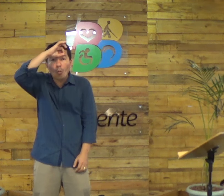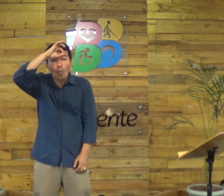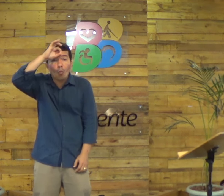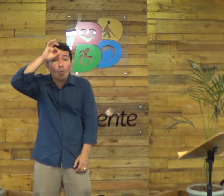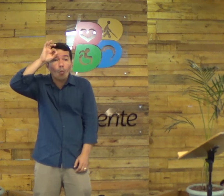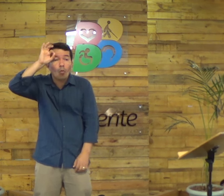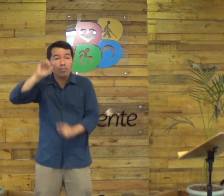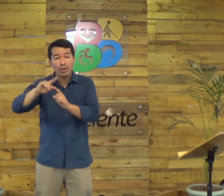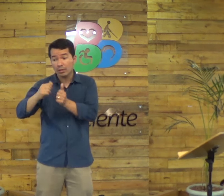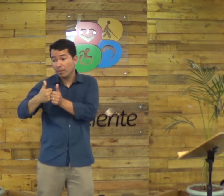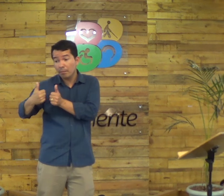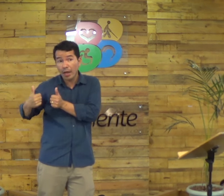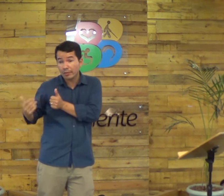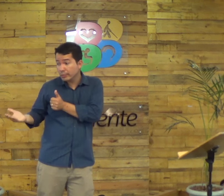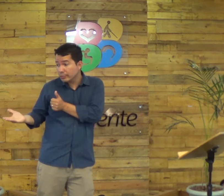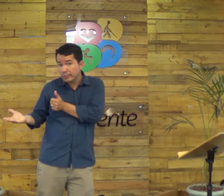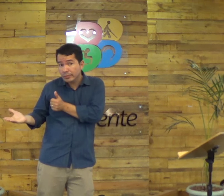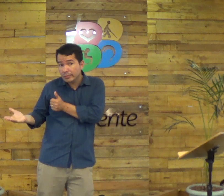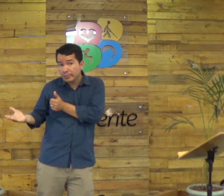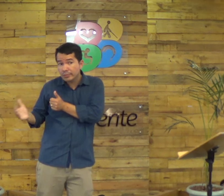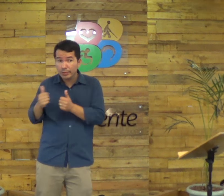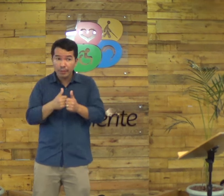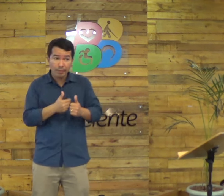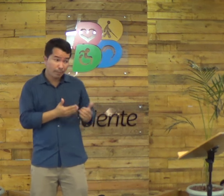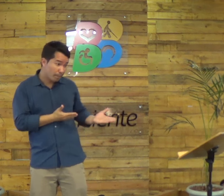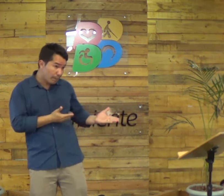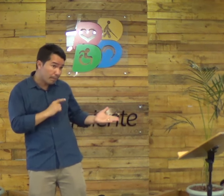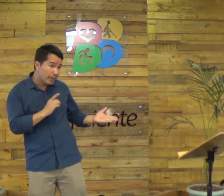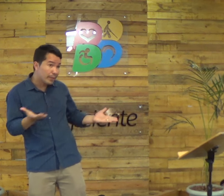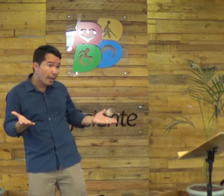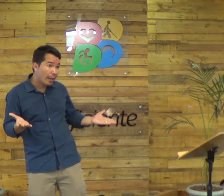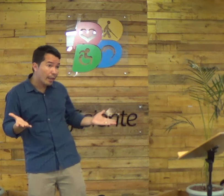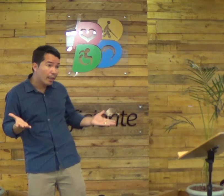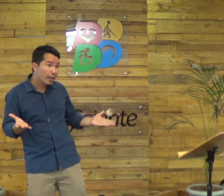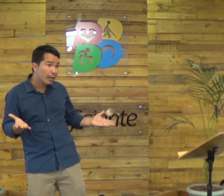e você não sabe, é verdade, a pessoa está do seu lado, e você não para para fazer a função,